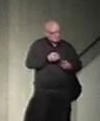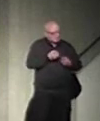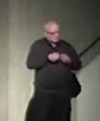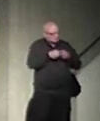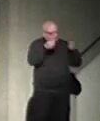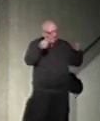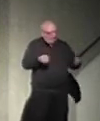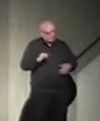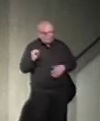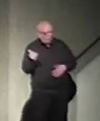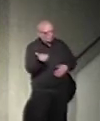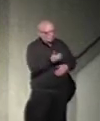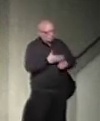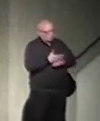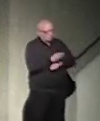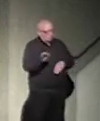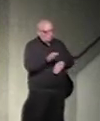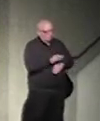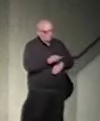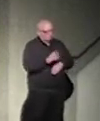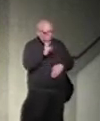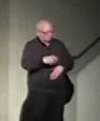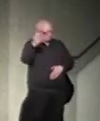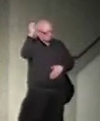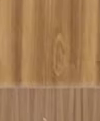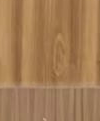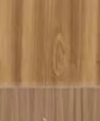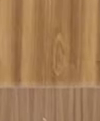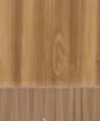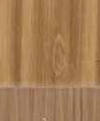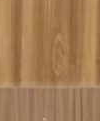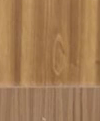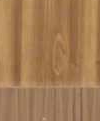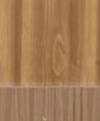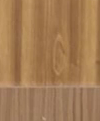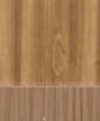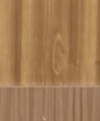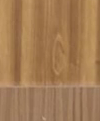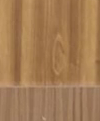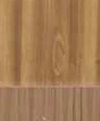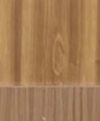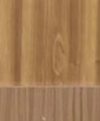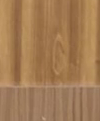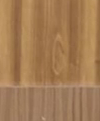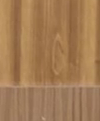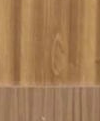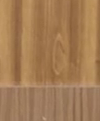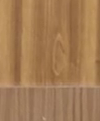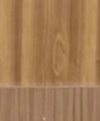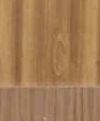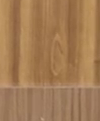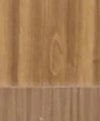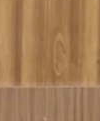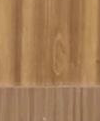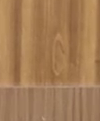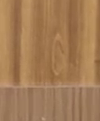Tagesausflug durchführen. Den krönenden Abschluss ist dann immer ein gemeinsames Grillfest auf dem Campingplatz, und finanziert wird das Angebot fast ausschließlich